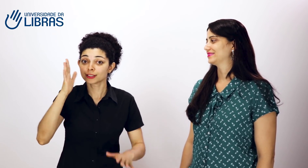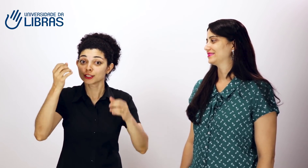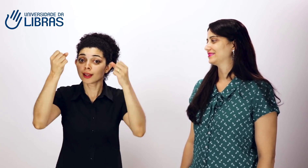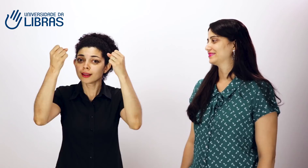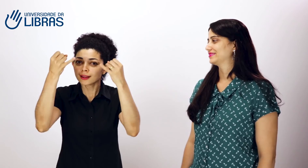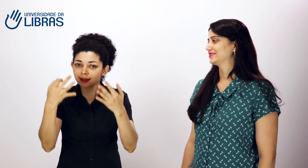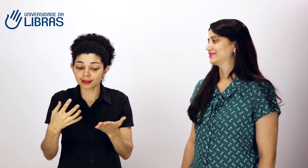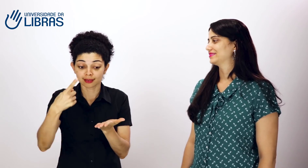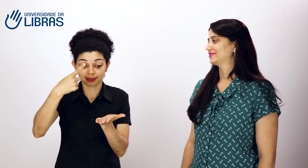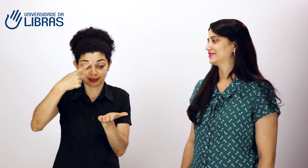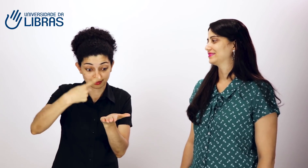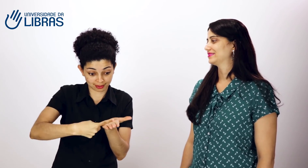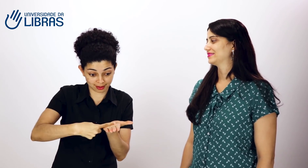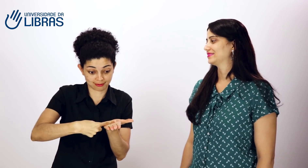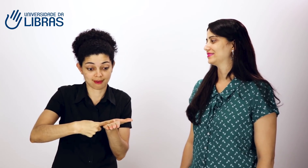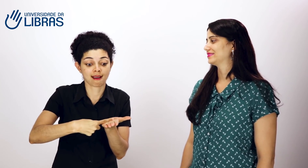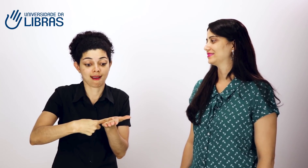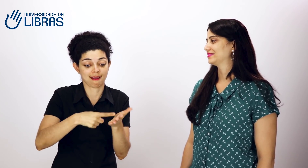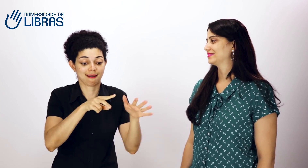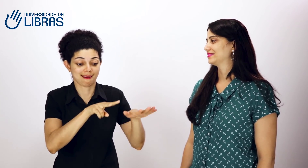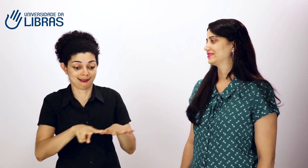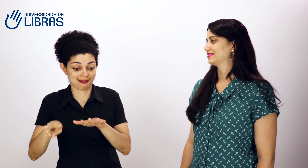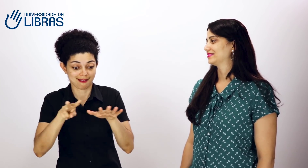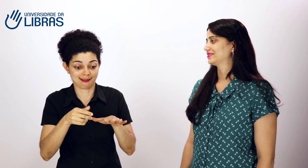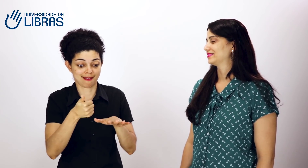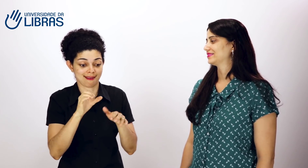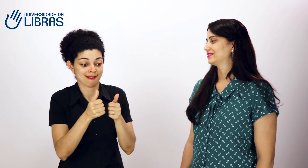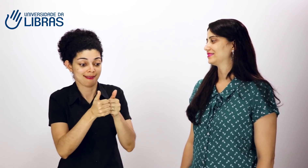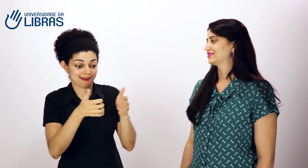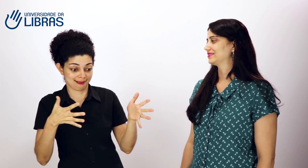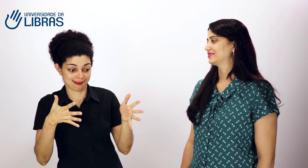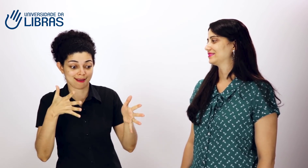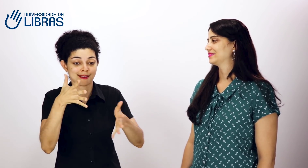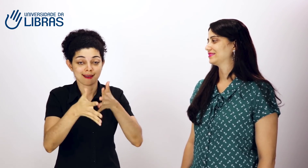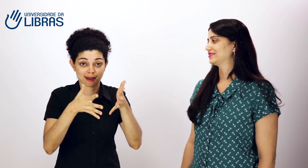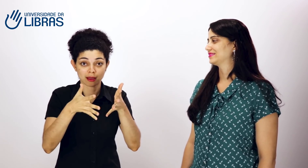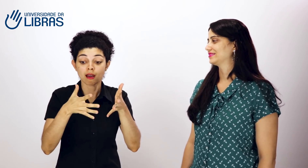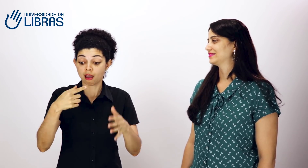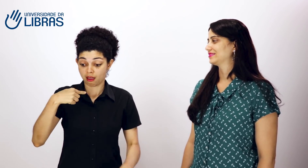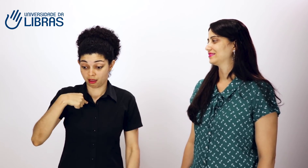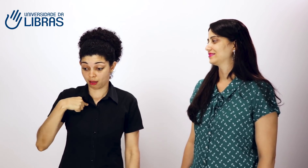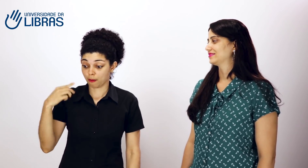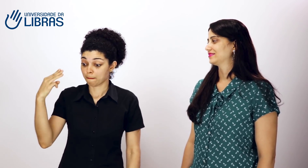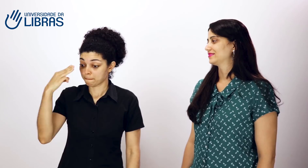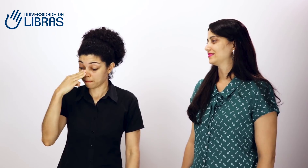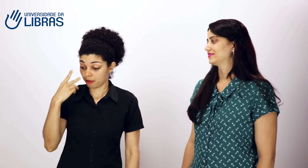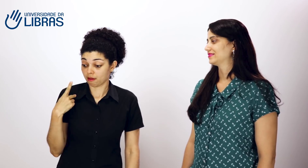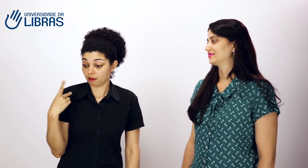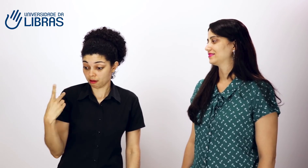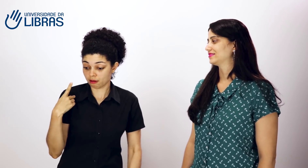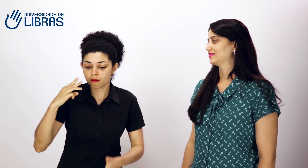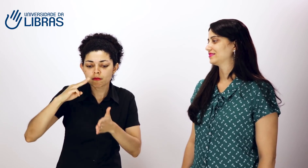um tempo atrás, o Madison apresentou para vocês o desafio fluente em Libras, que consistia em eu e o